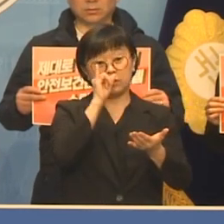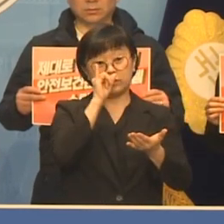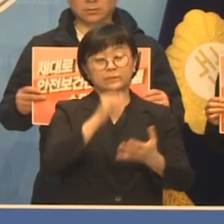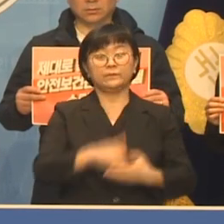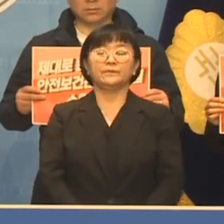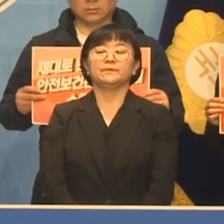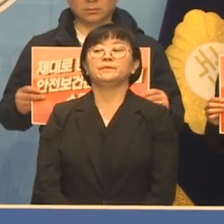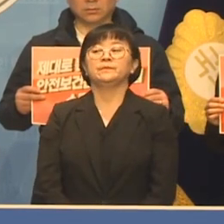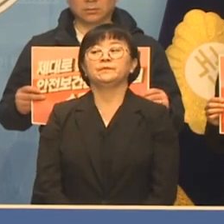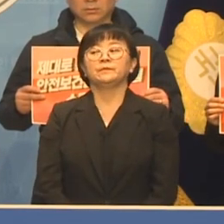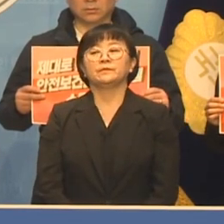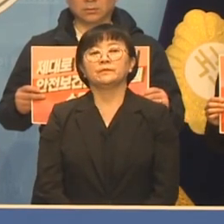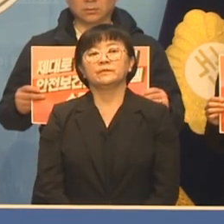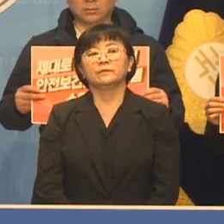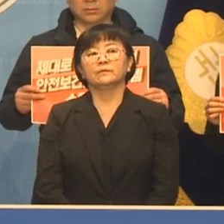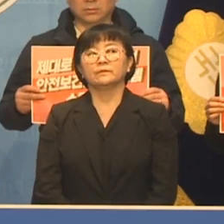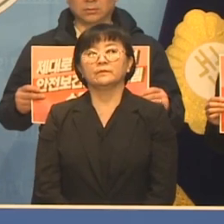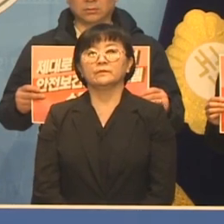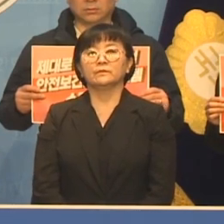봅니다.